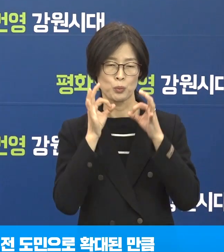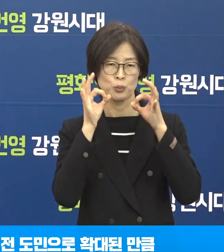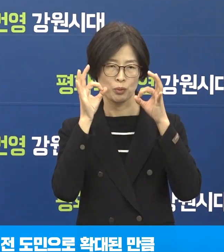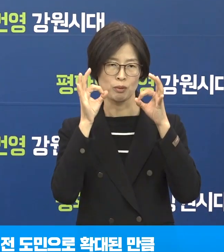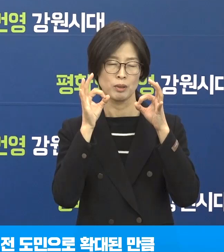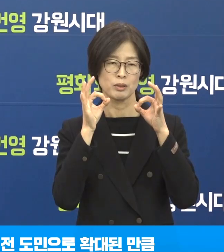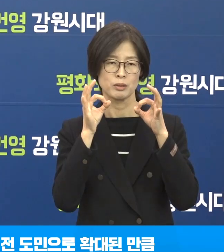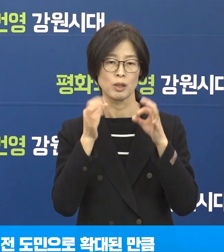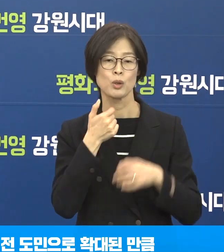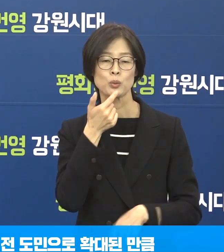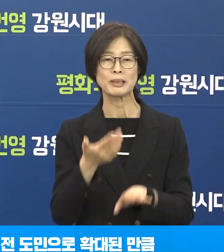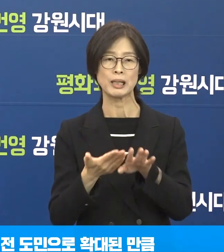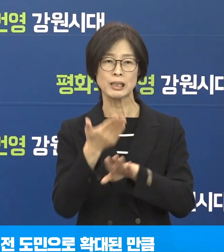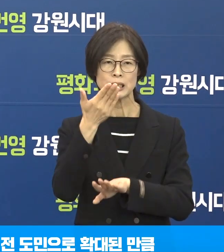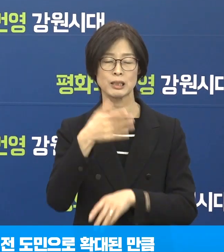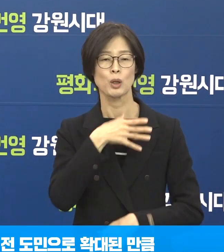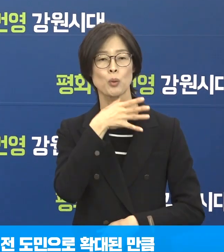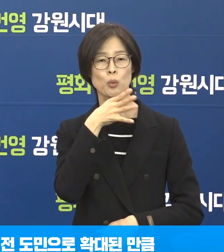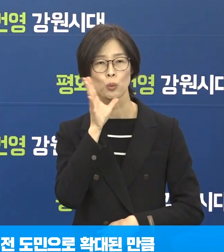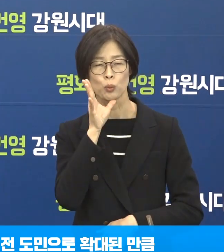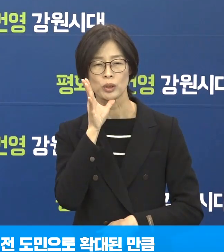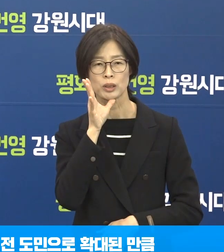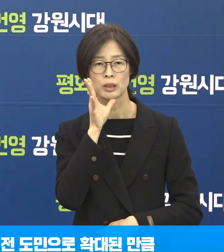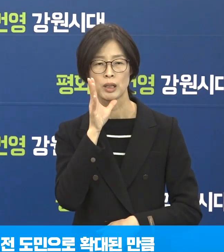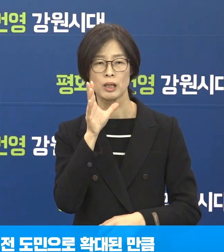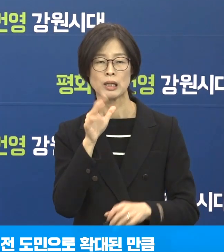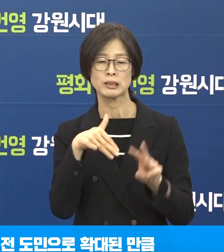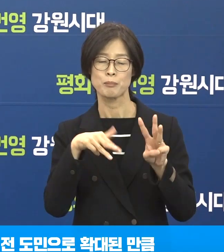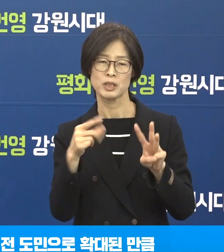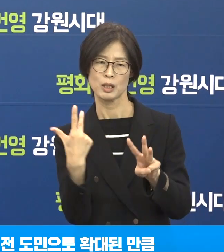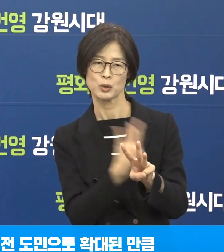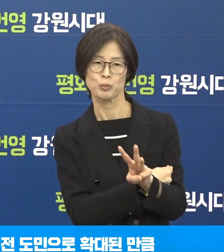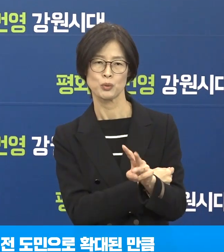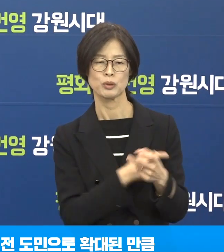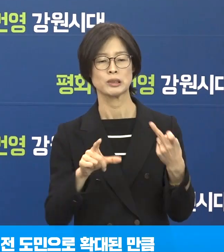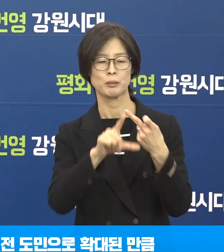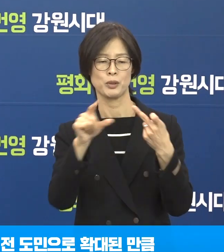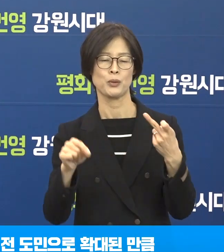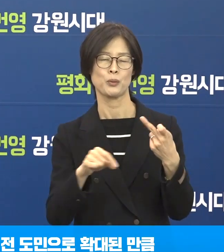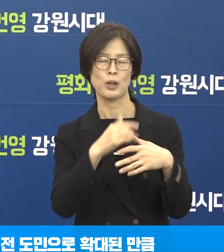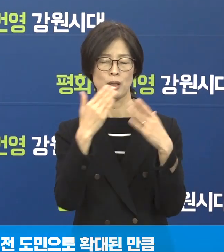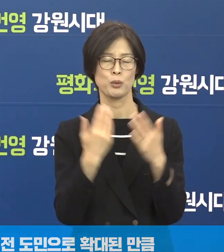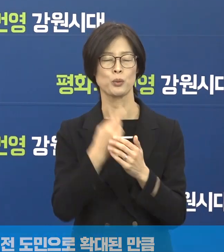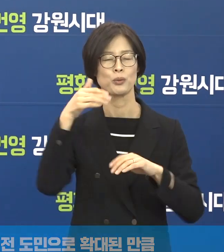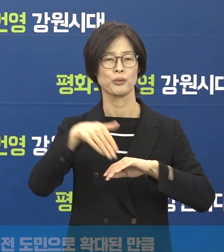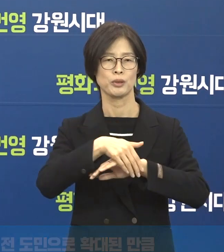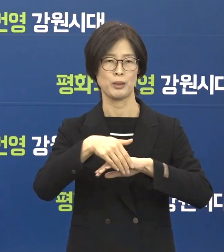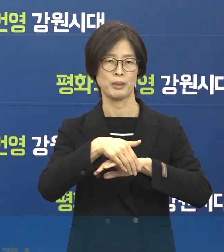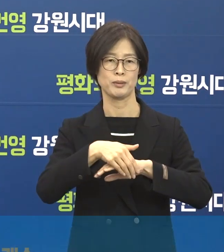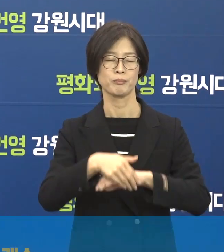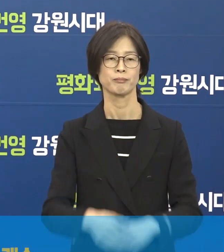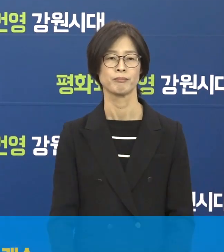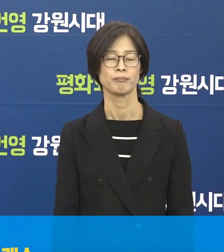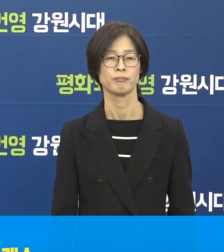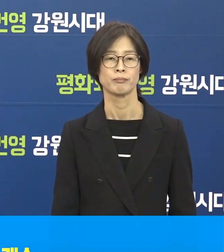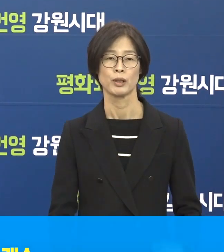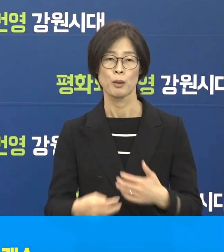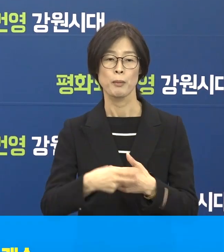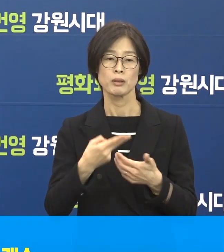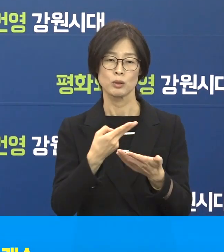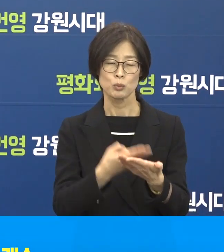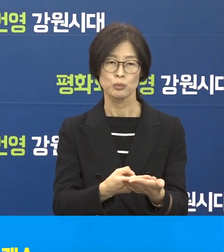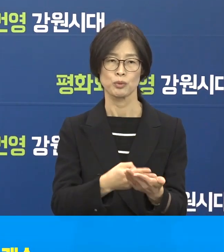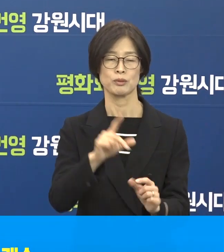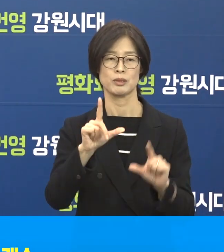총동원하여 60세 이상 고령층에 대한 추가 접종을 연내 마무리할 계획입니다. 병상 운영